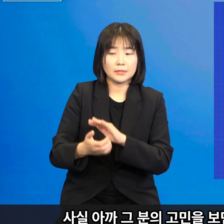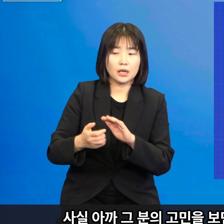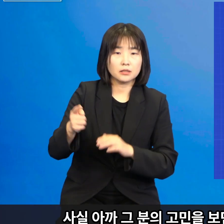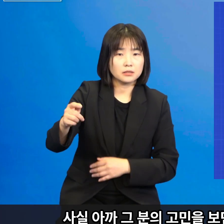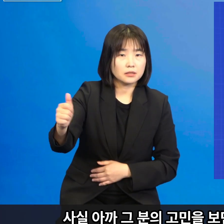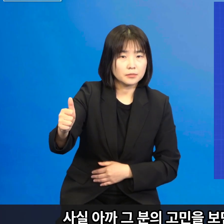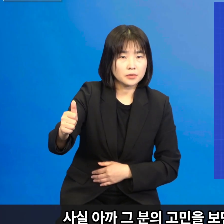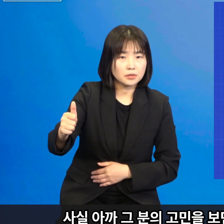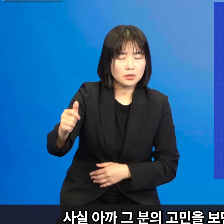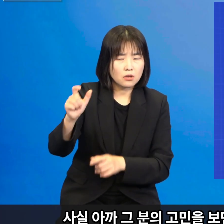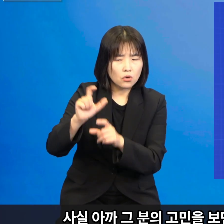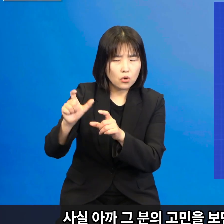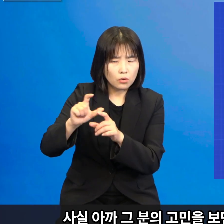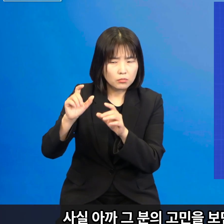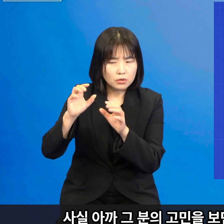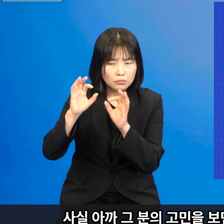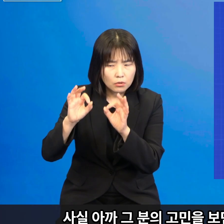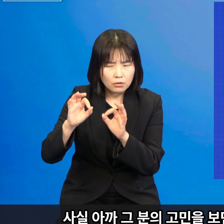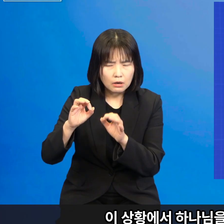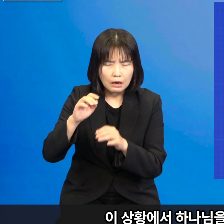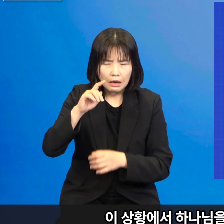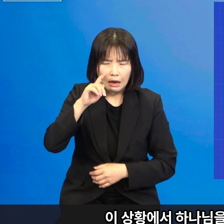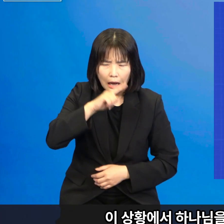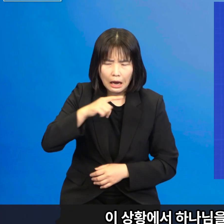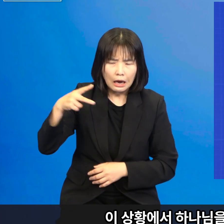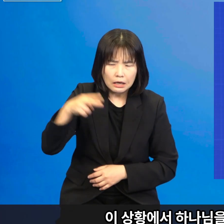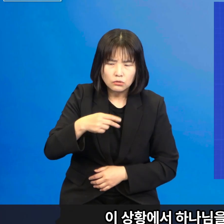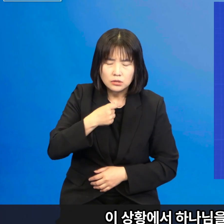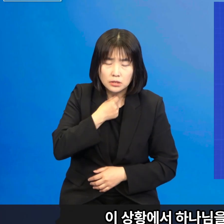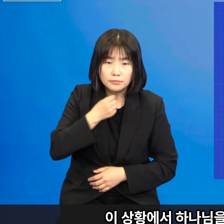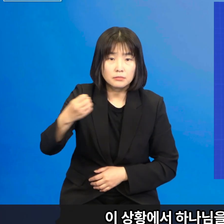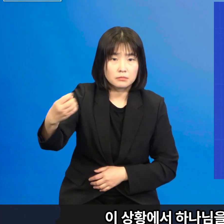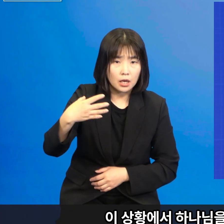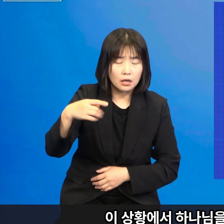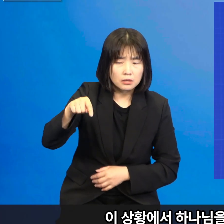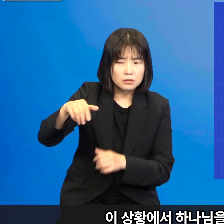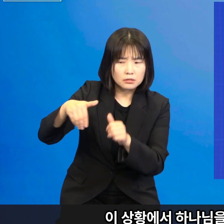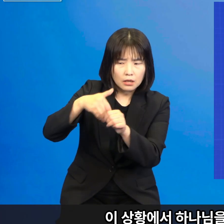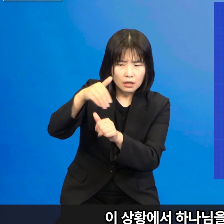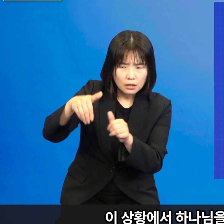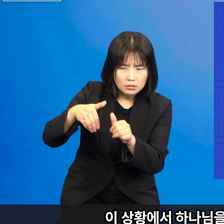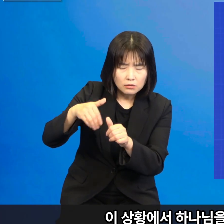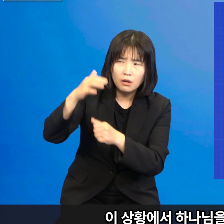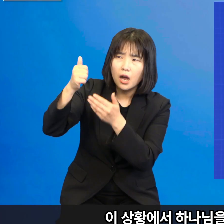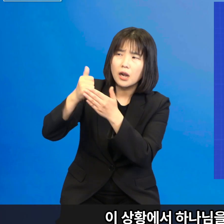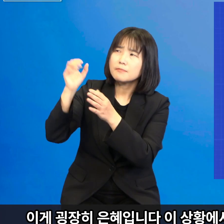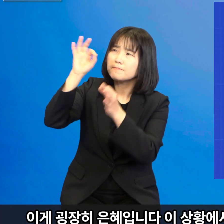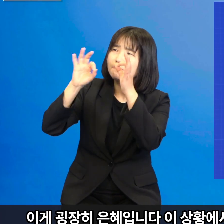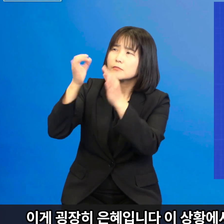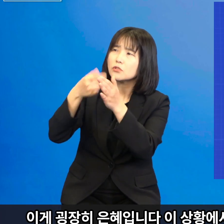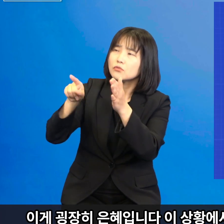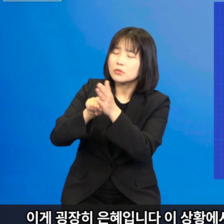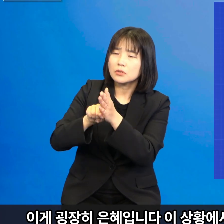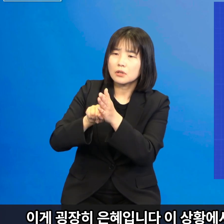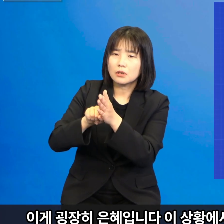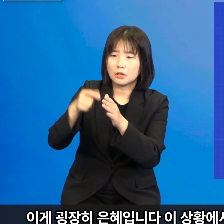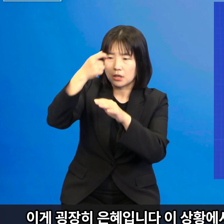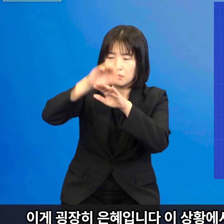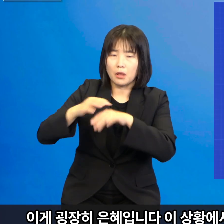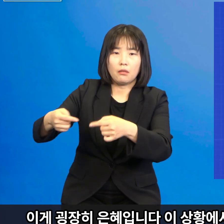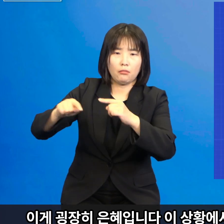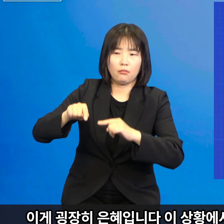보면 악의 고리를 끊고 싶습니다. 이 상황에서 하나님을 찾으려고 나왔잖아요. 이게 굉장히